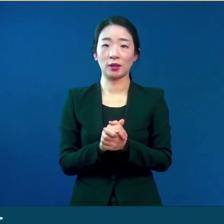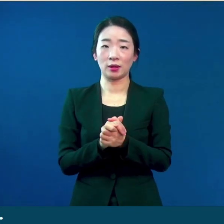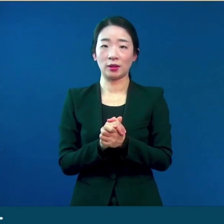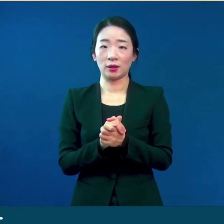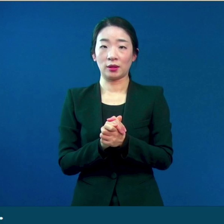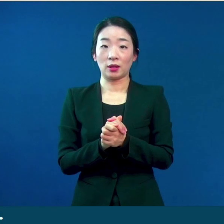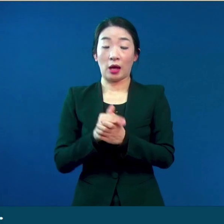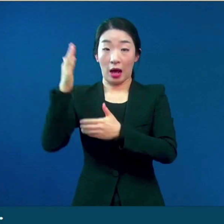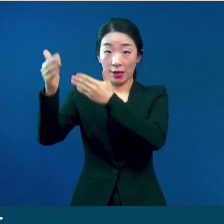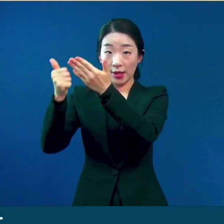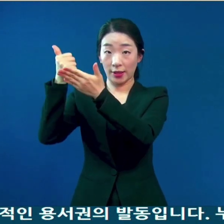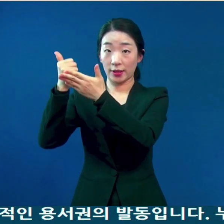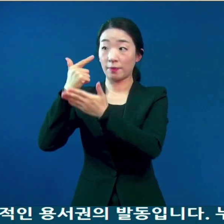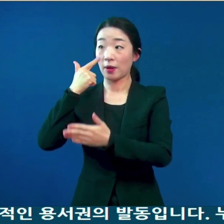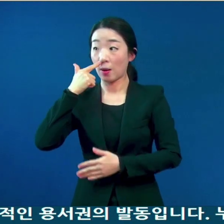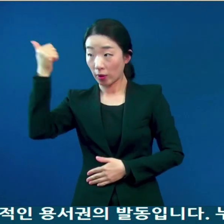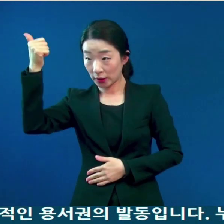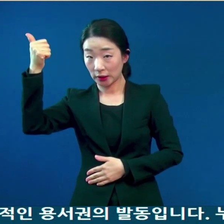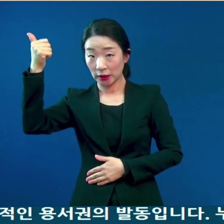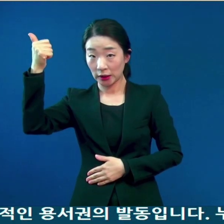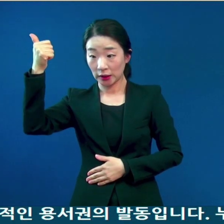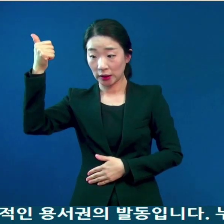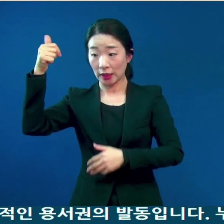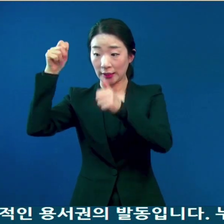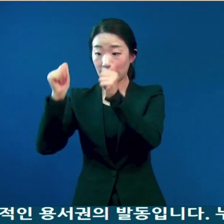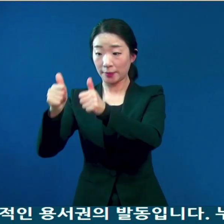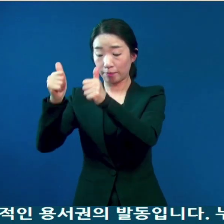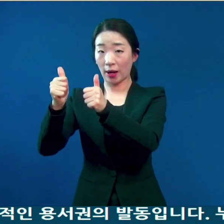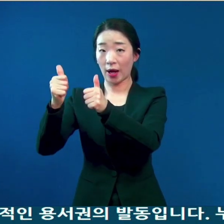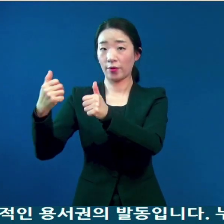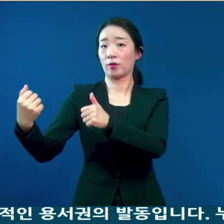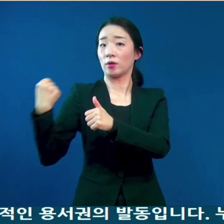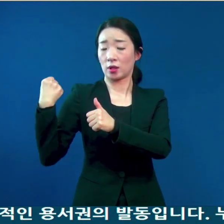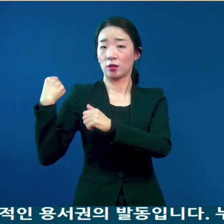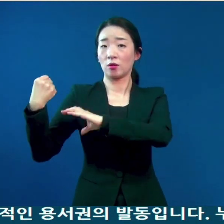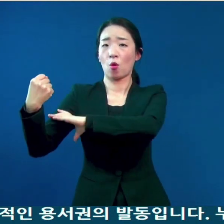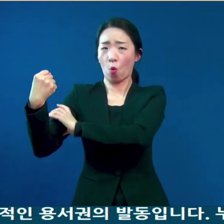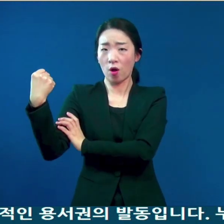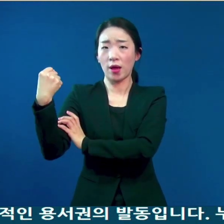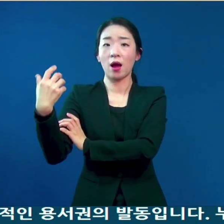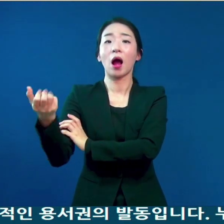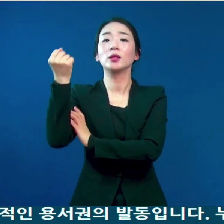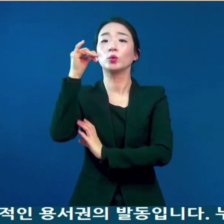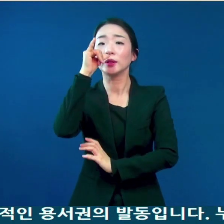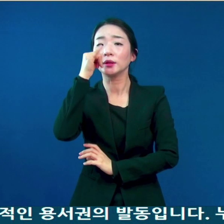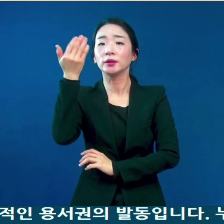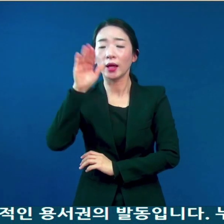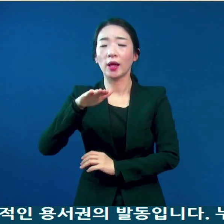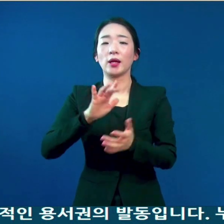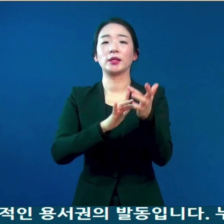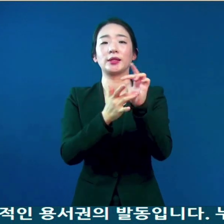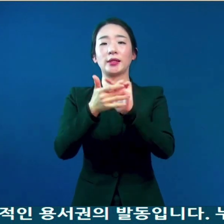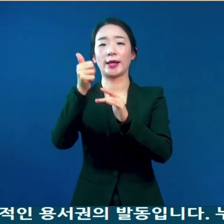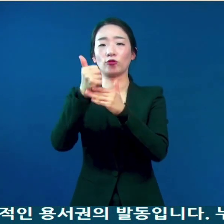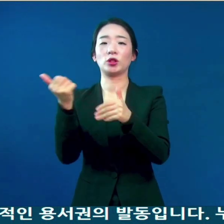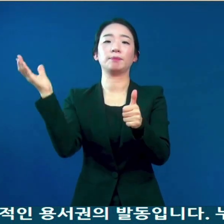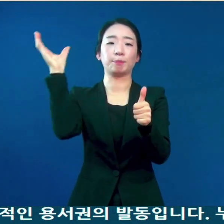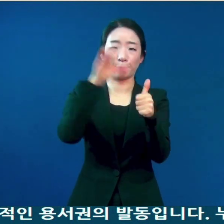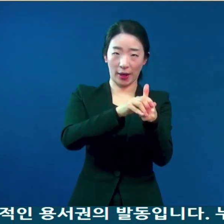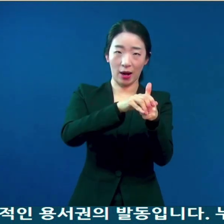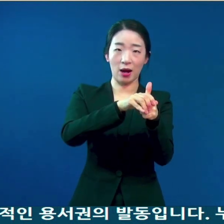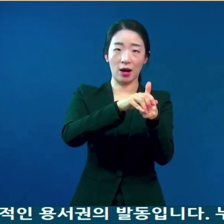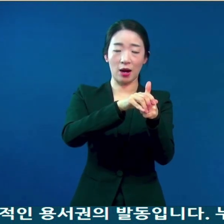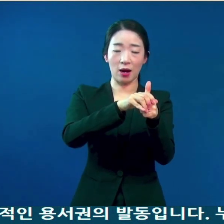하나님 아버지에게 있었는데 아들 예수님께 완전히 위임했다. 요한복음이에요. 그래서 심판권이